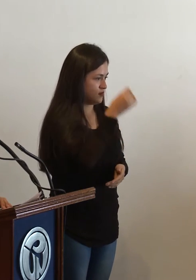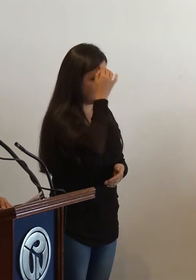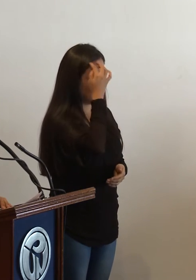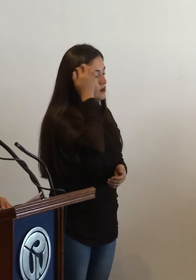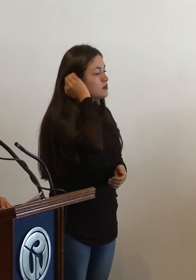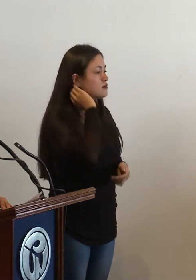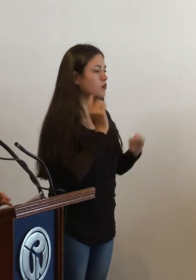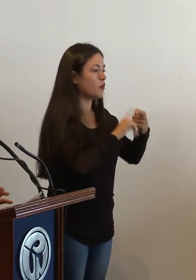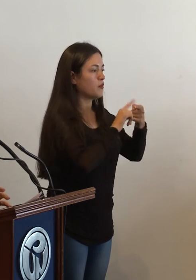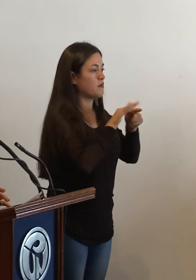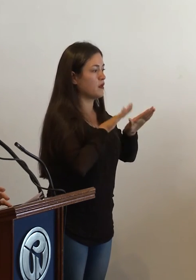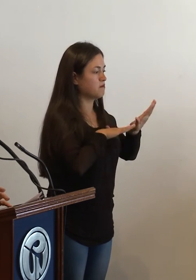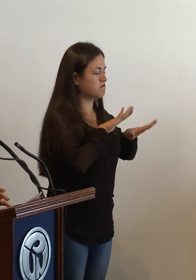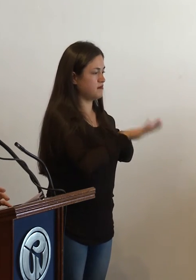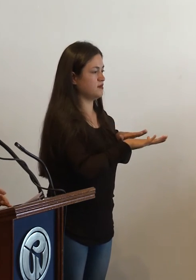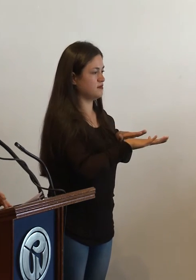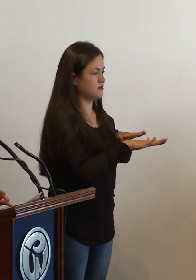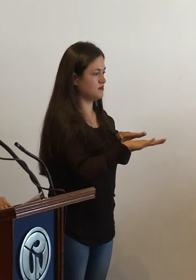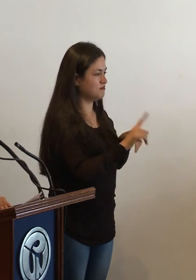inicial para